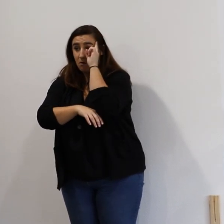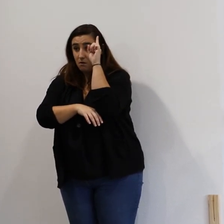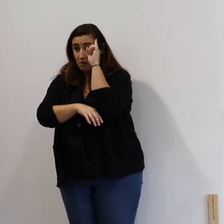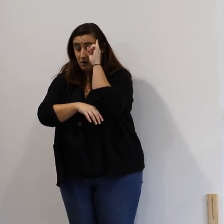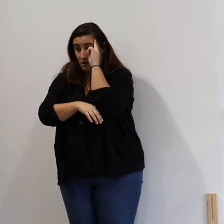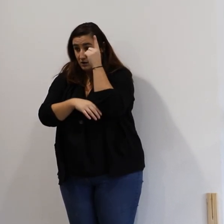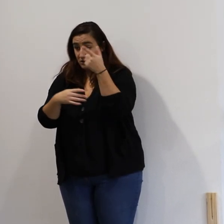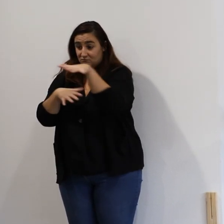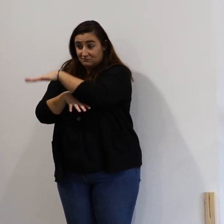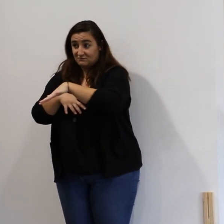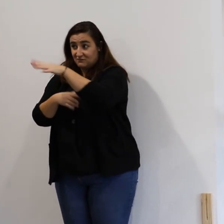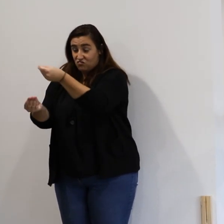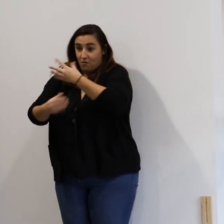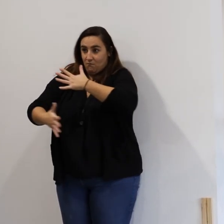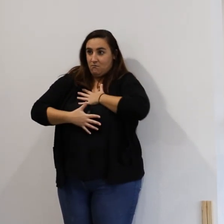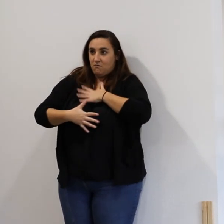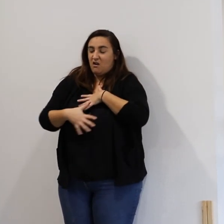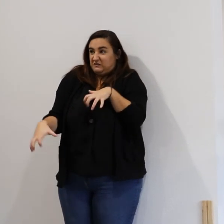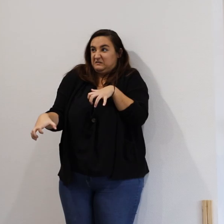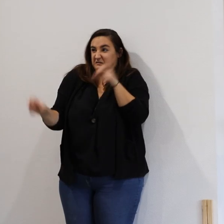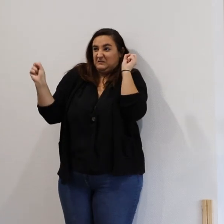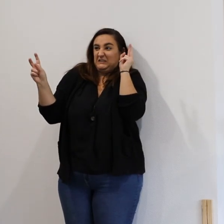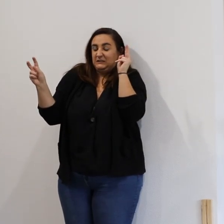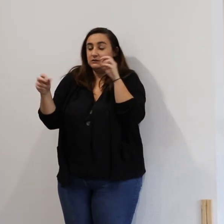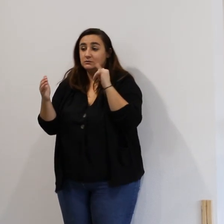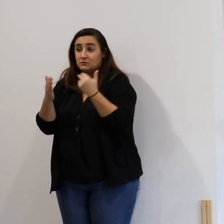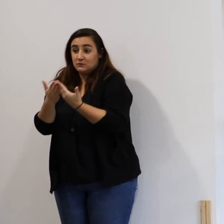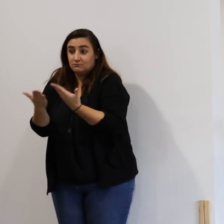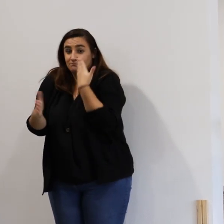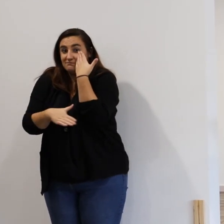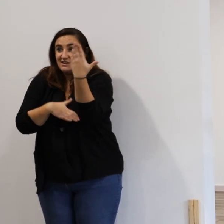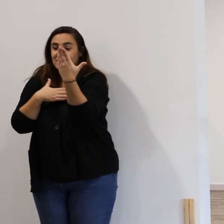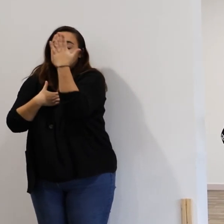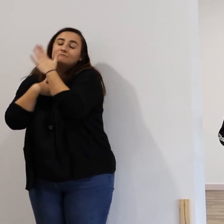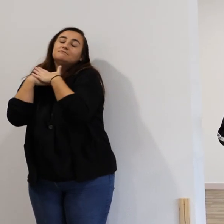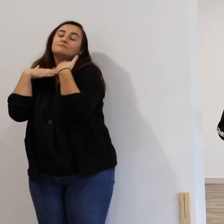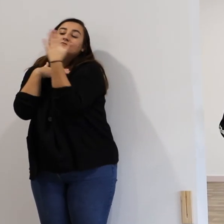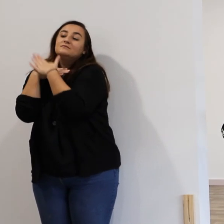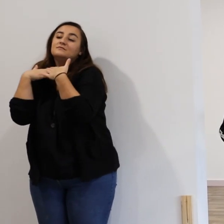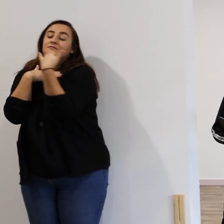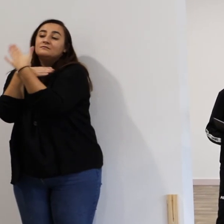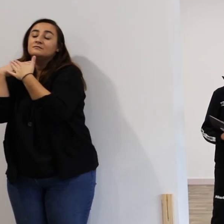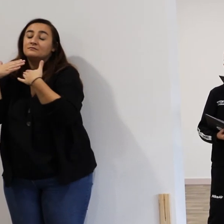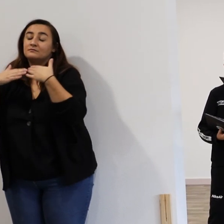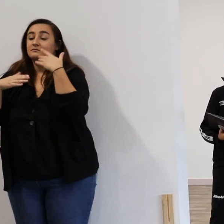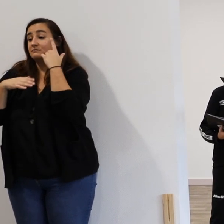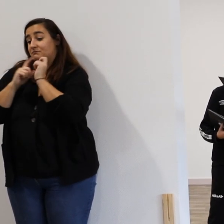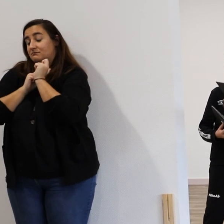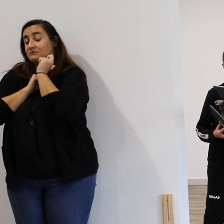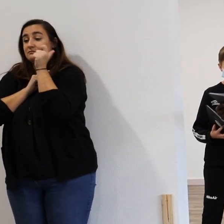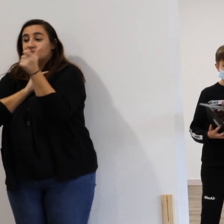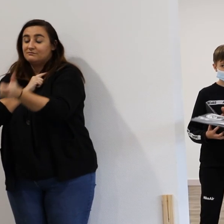c'est parce que on m'avait rendu craintif. Un peu d'amour m'aurait suffi pour me caresser, pour me